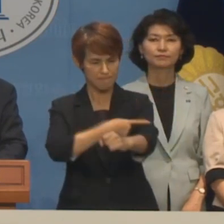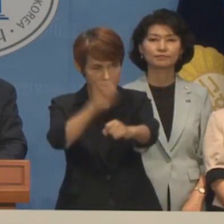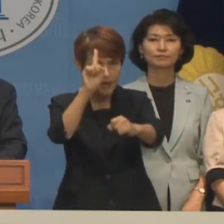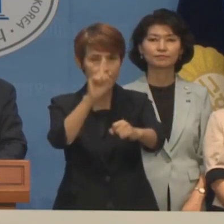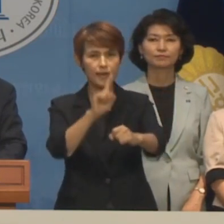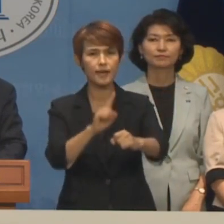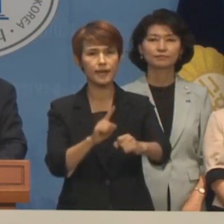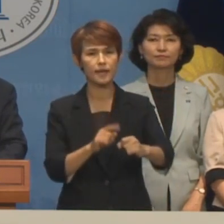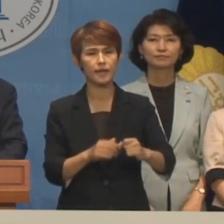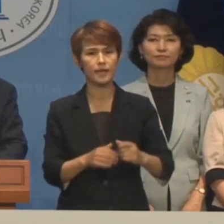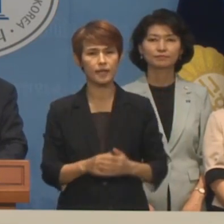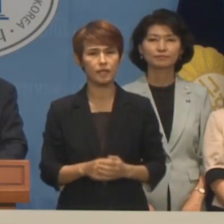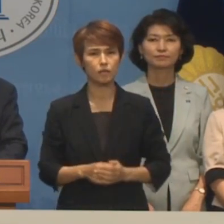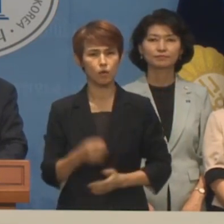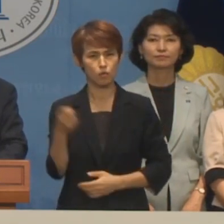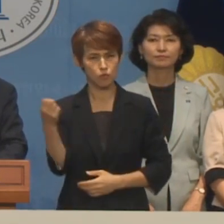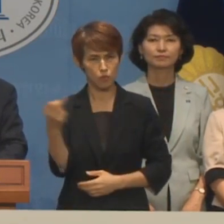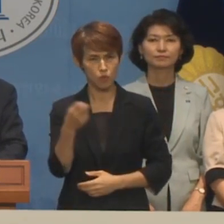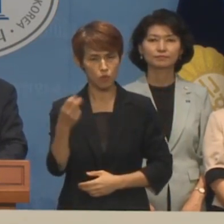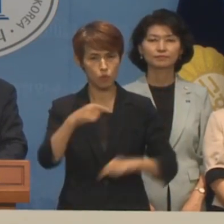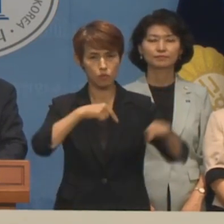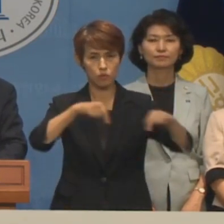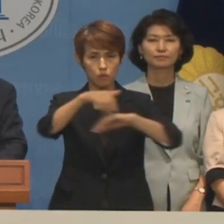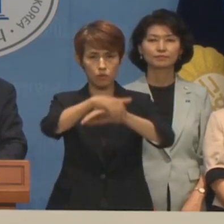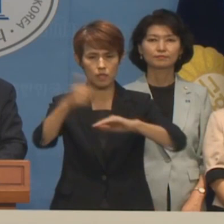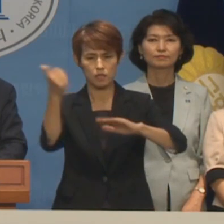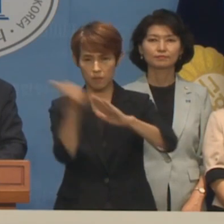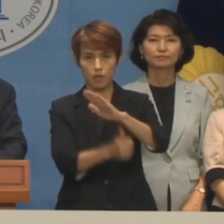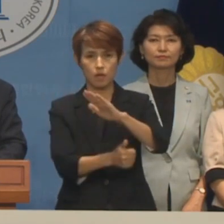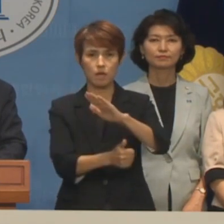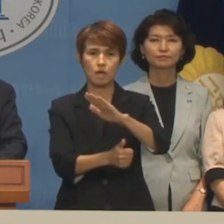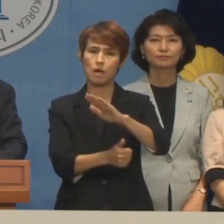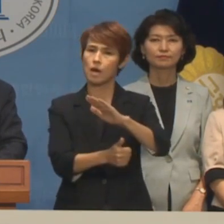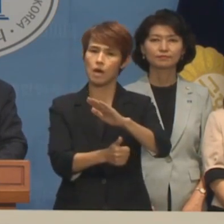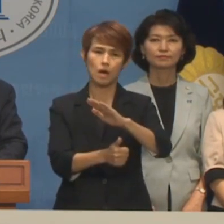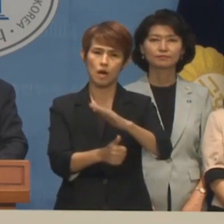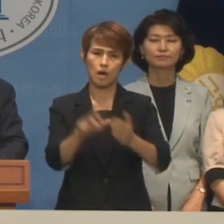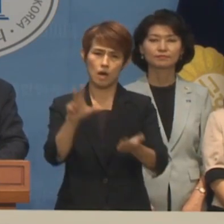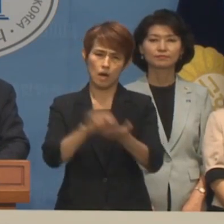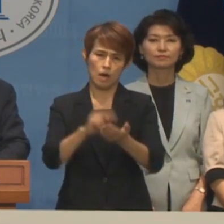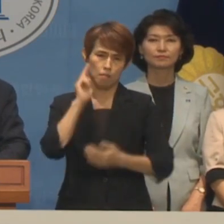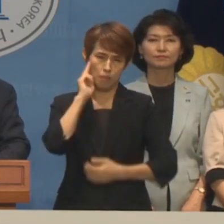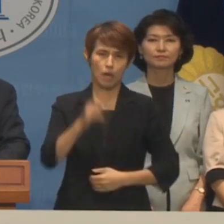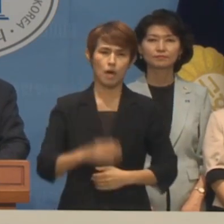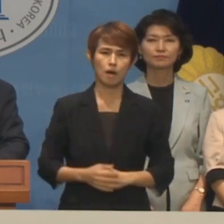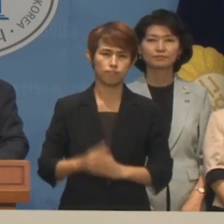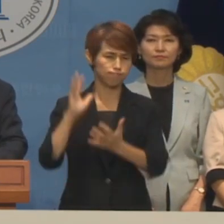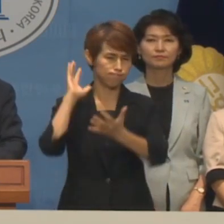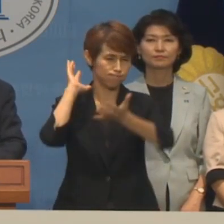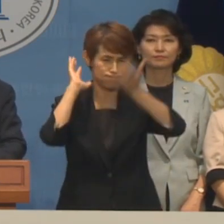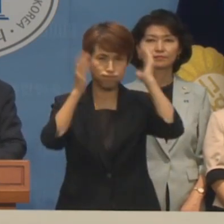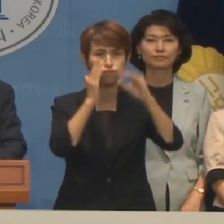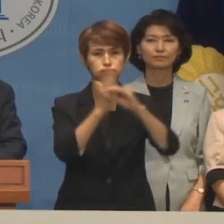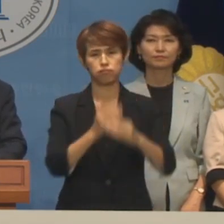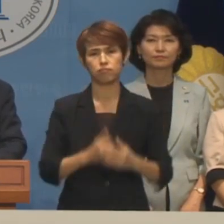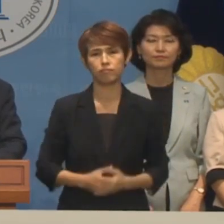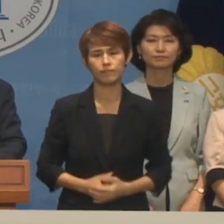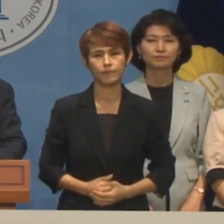무책임, 반복된 정책 실패로 갈피를 잡지 못하고 혼란에 빠져 있습니다.